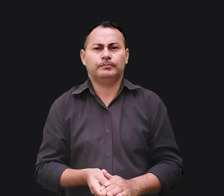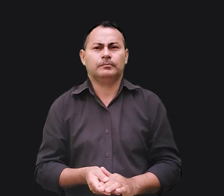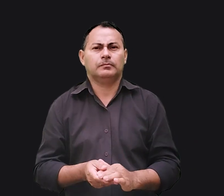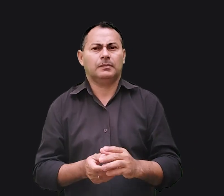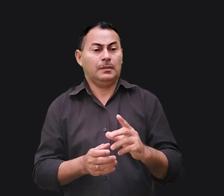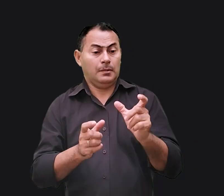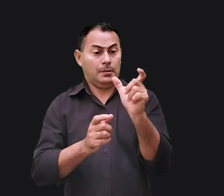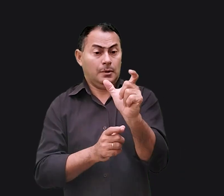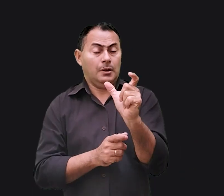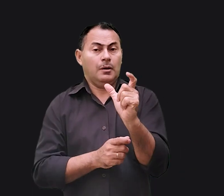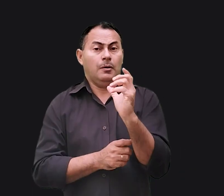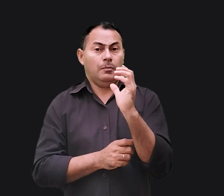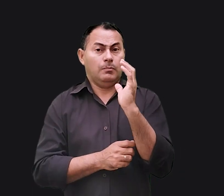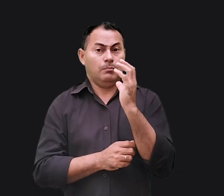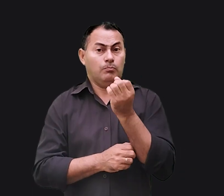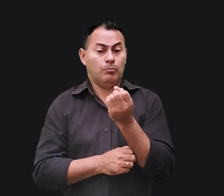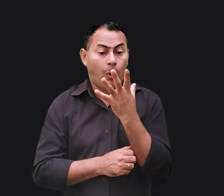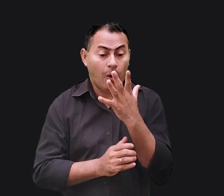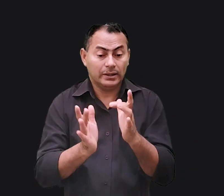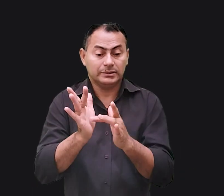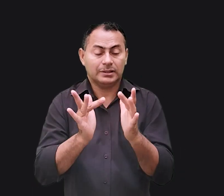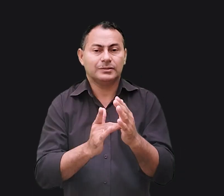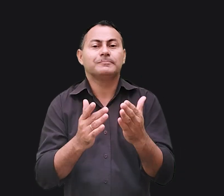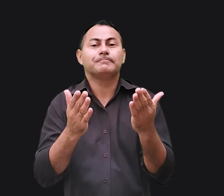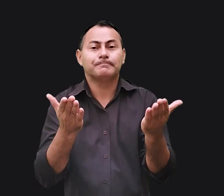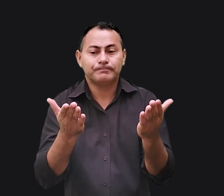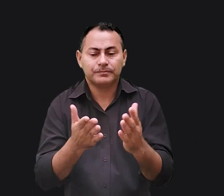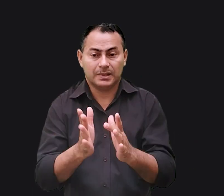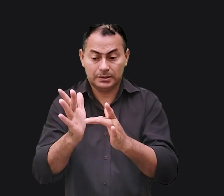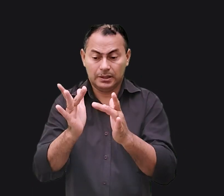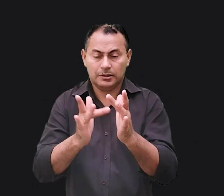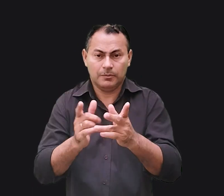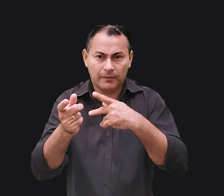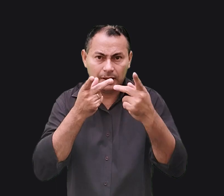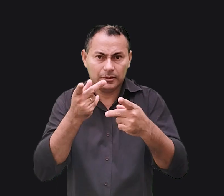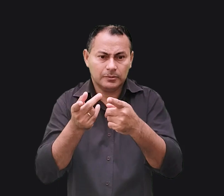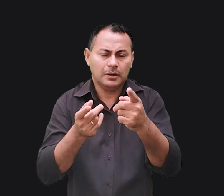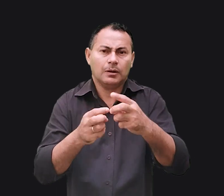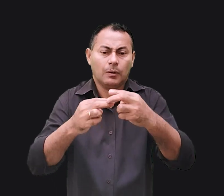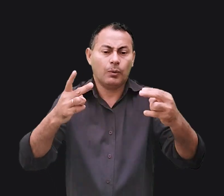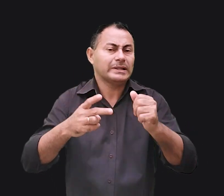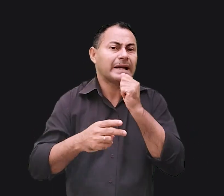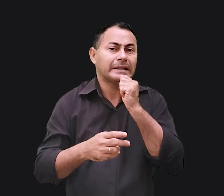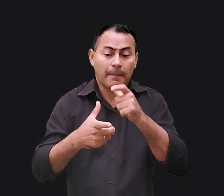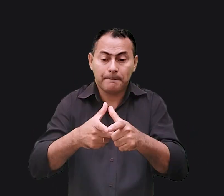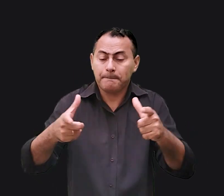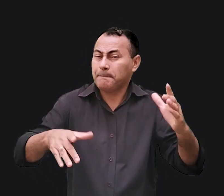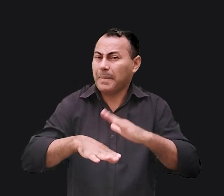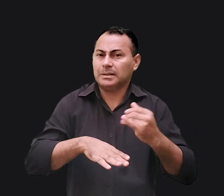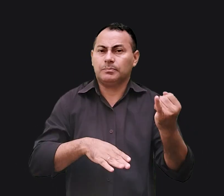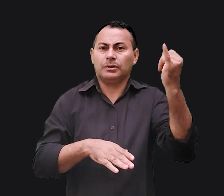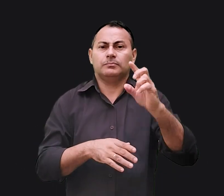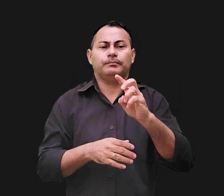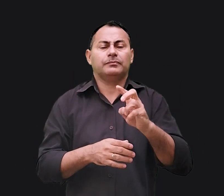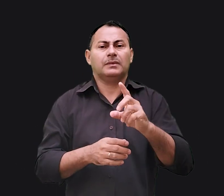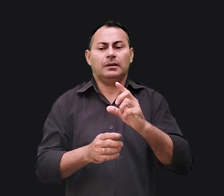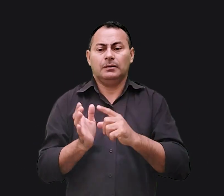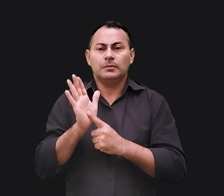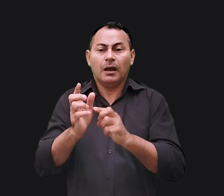Que palavra boa essa de Jesus, hein? Quando Jesus disse, coisas ainda maiores, ele se referiu a